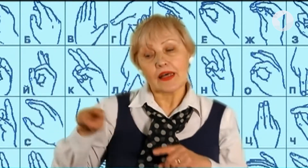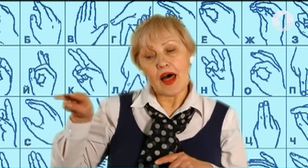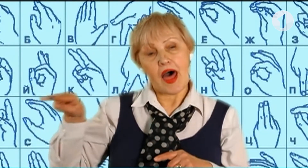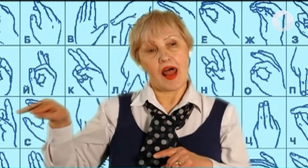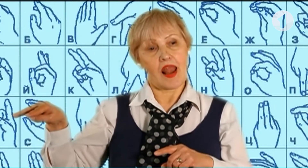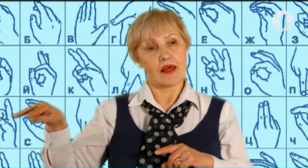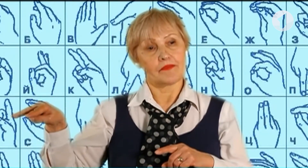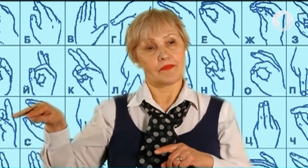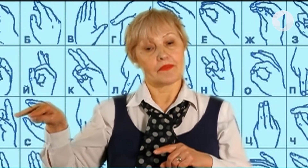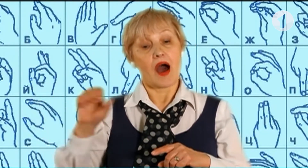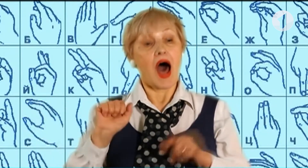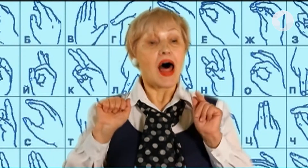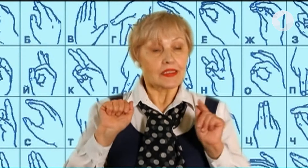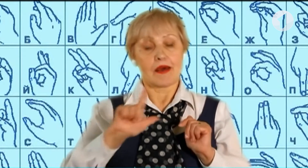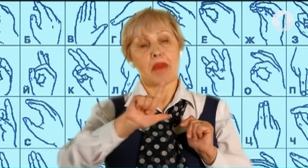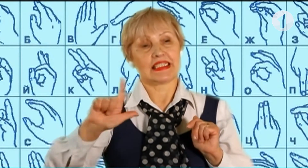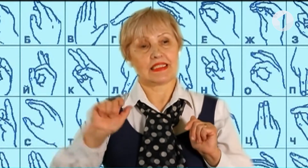это «Л», а это мягкий знак.